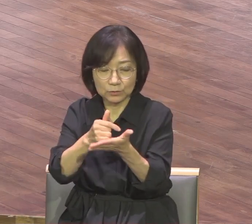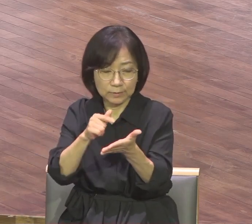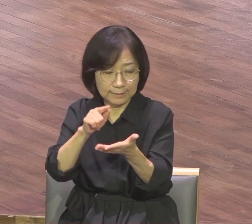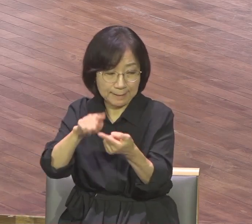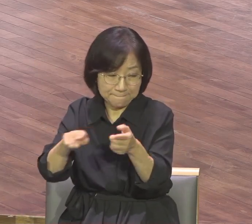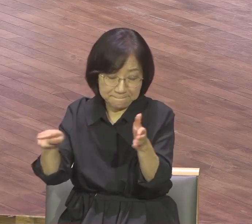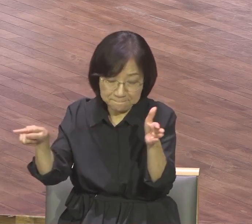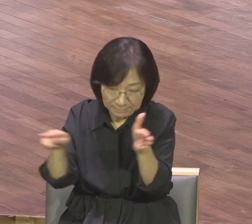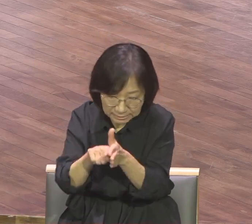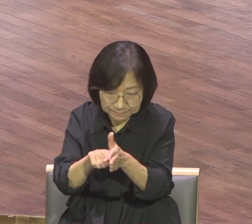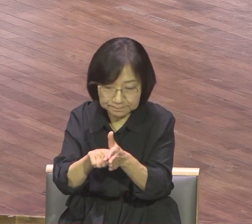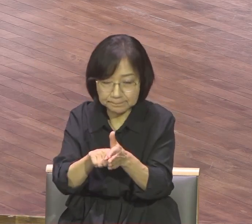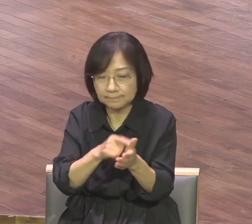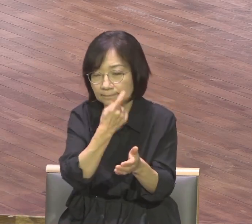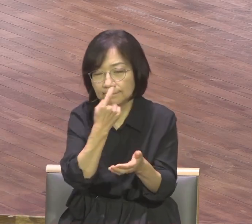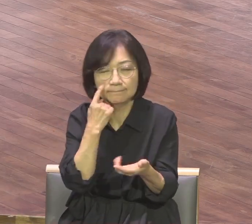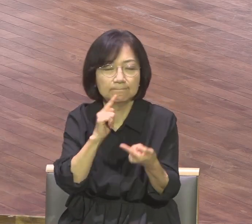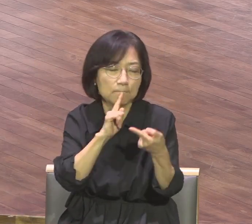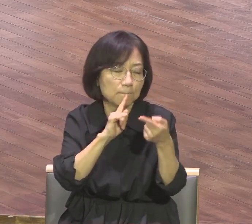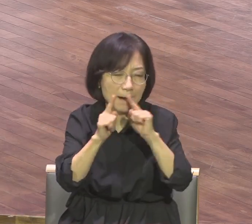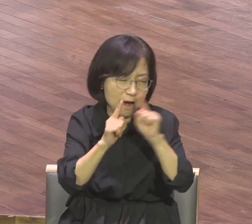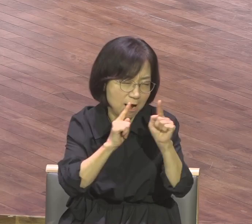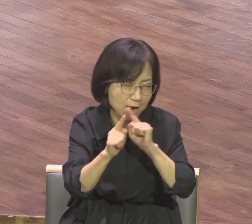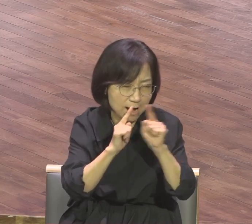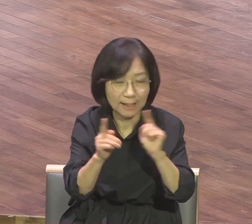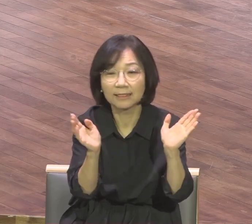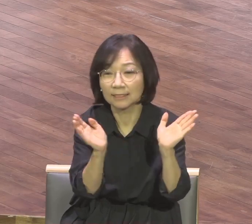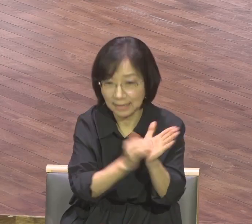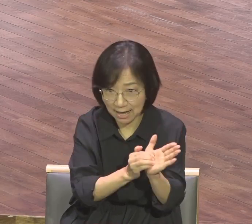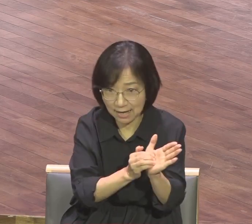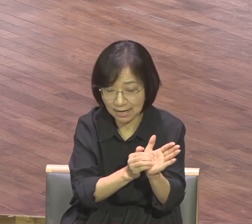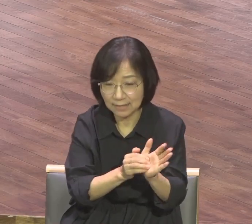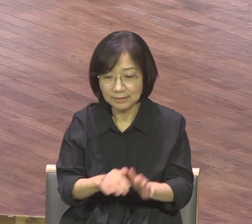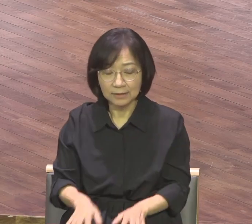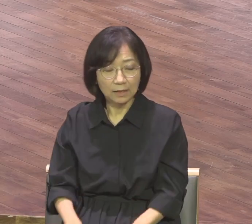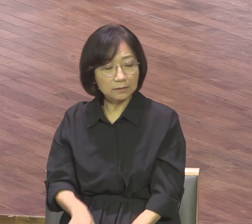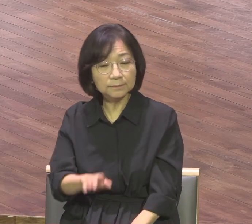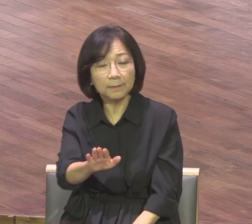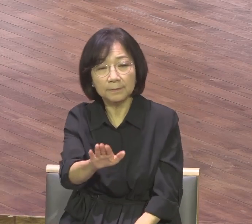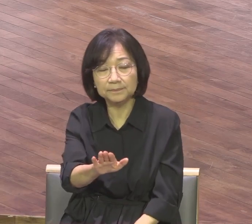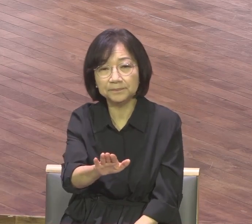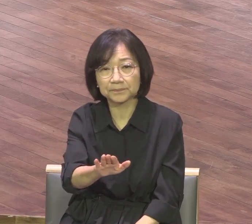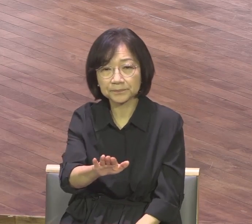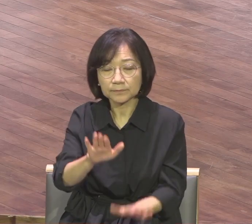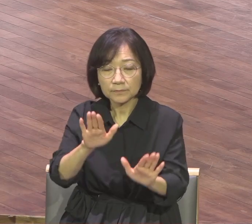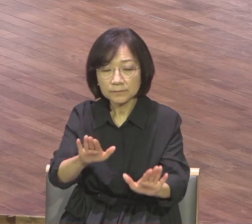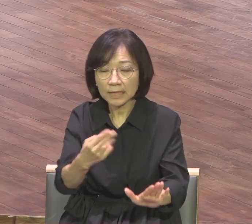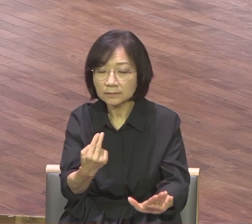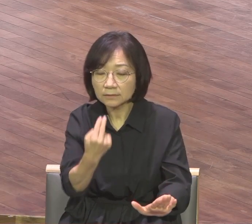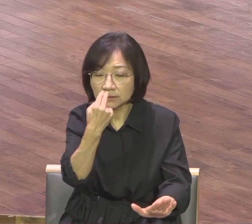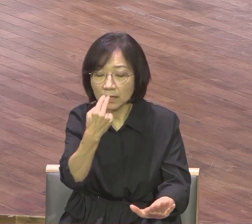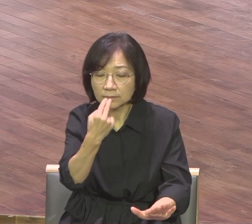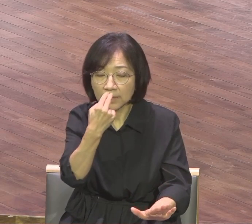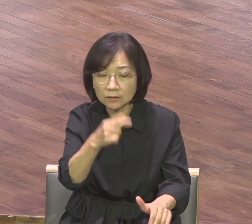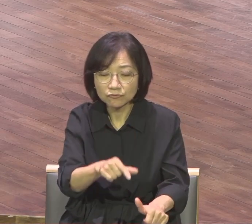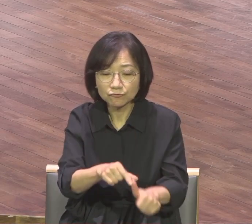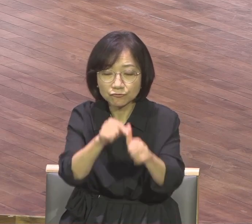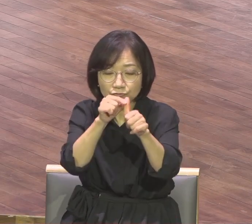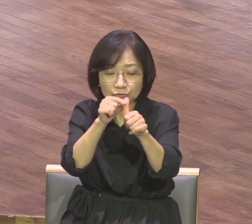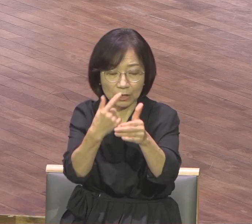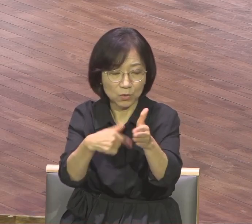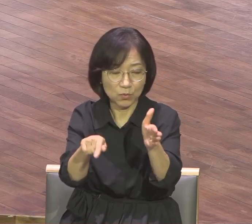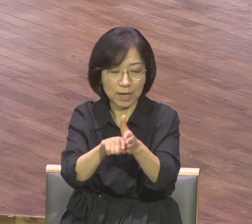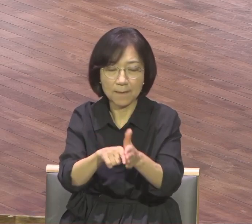전하는 것이라. 여기서 유익한 것은요, 생명 살리는 복음, 구원의 복음을